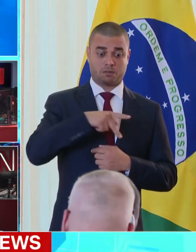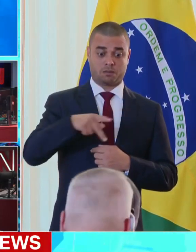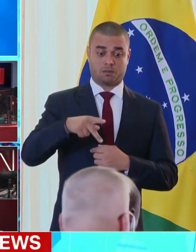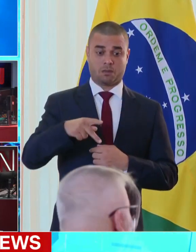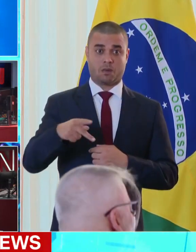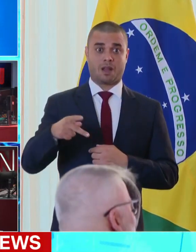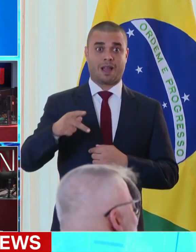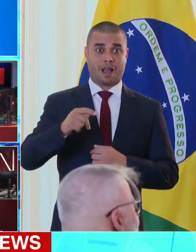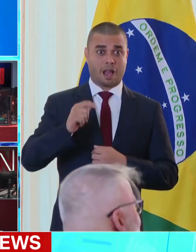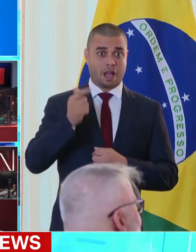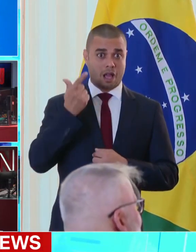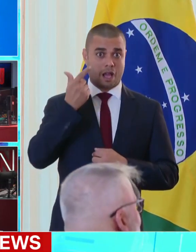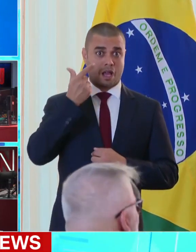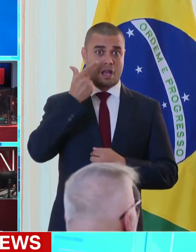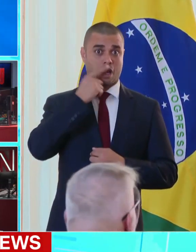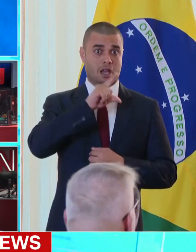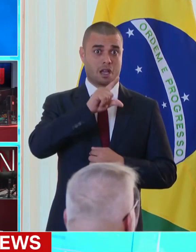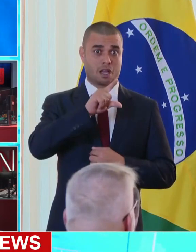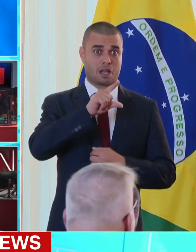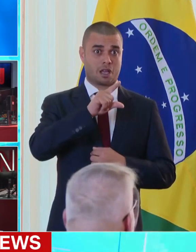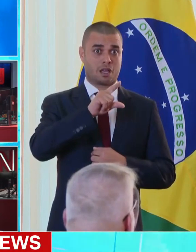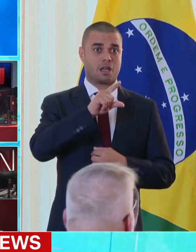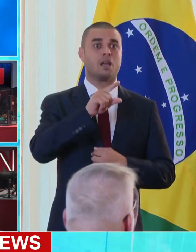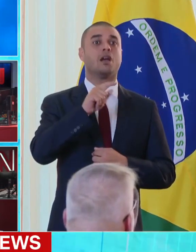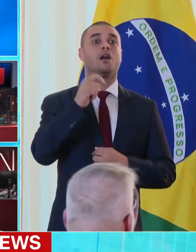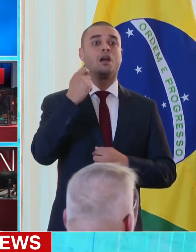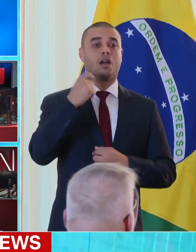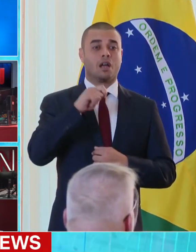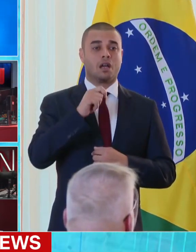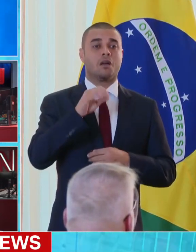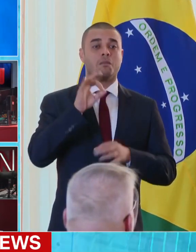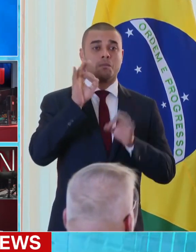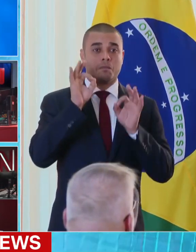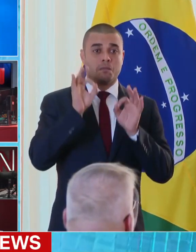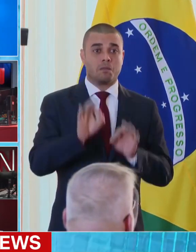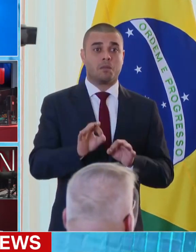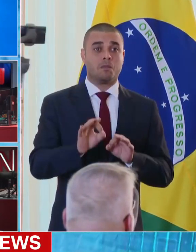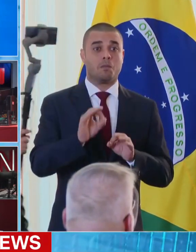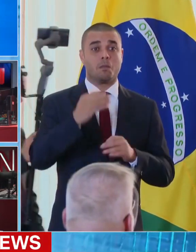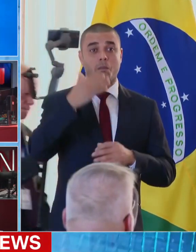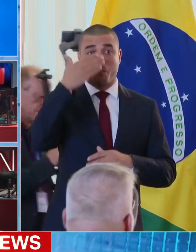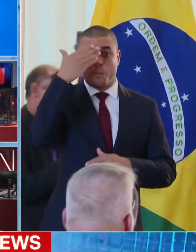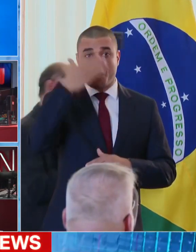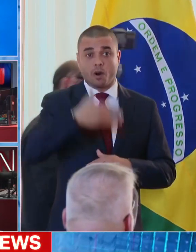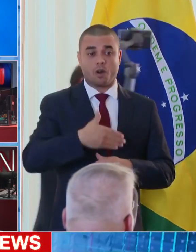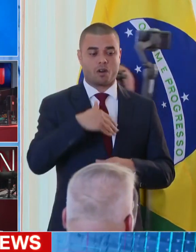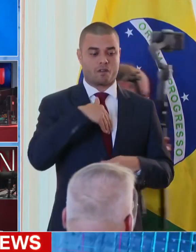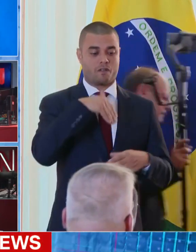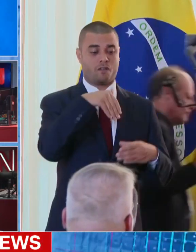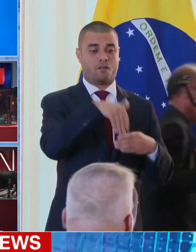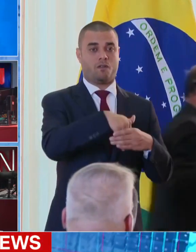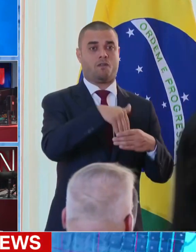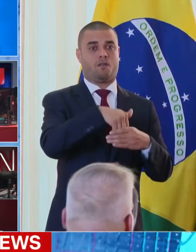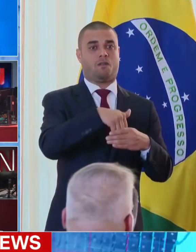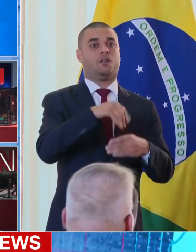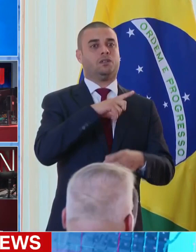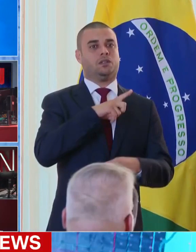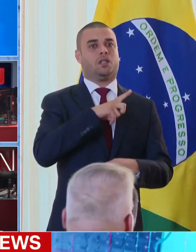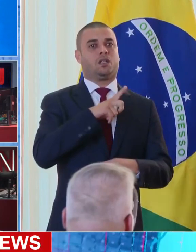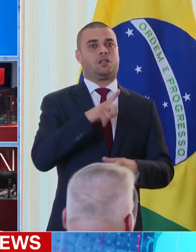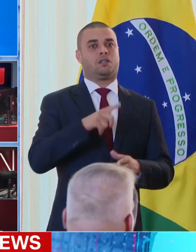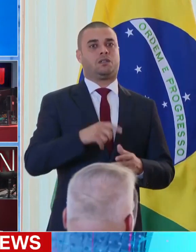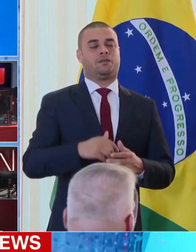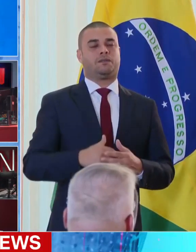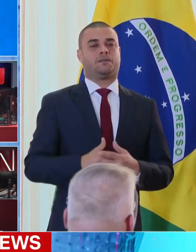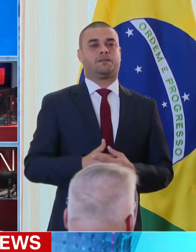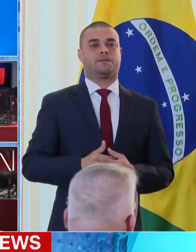trecho dessa importante fala e agora tá feito Justiça na nossa tarde e Valeu parceiro Daniel adjuto é Breaking News sim é